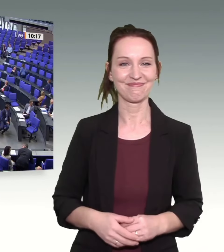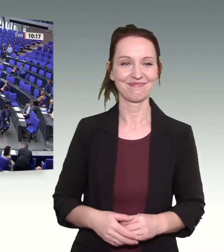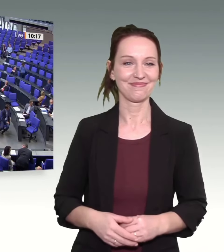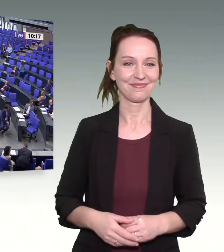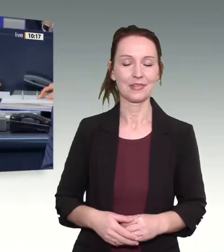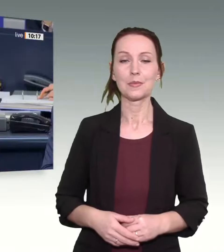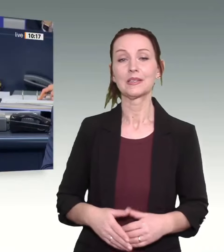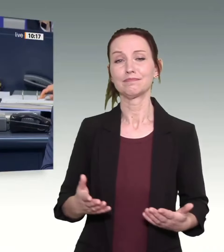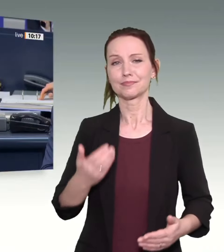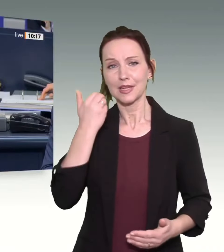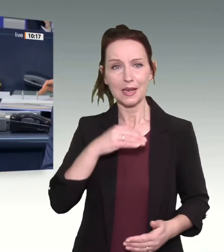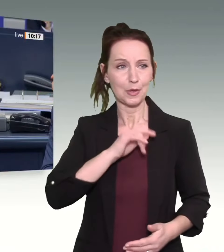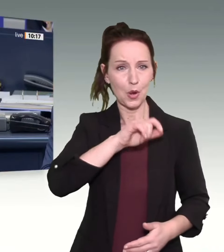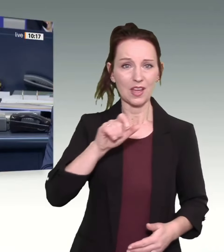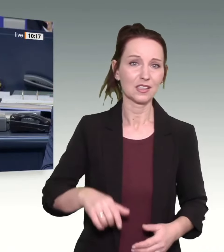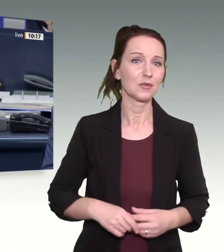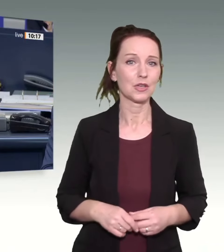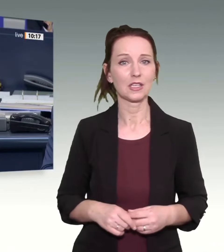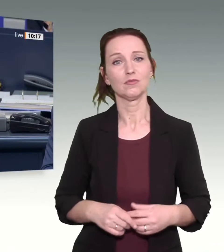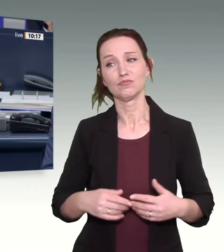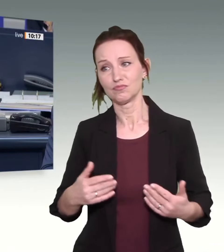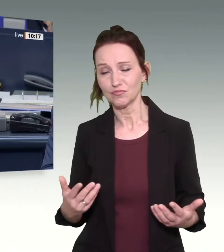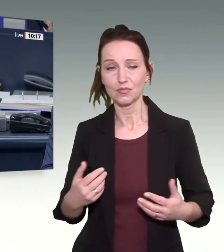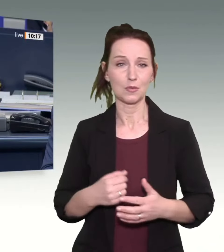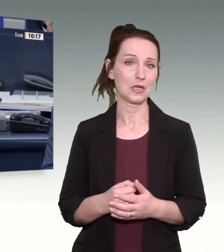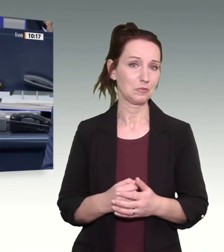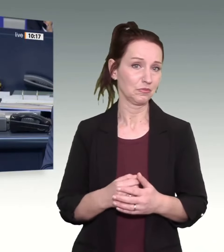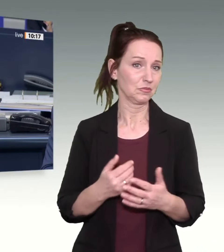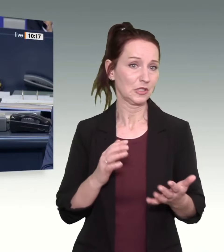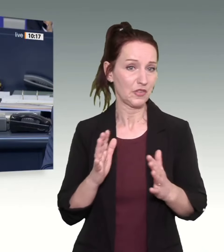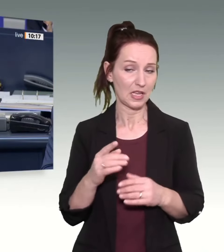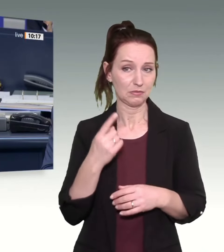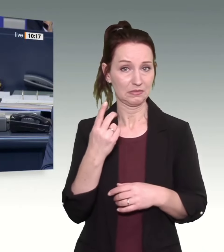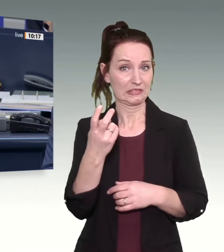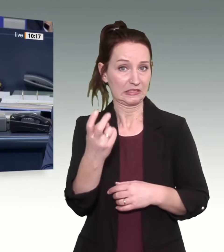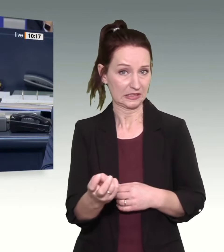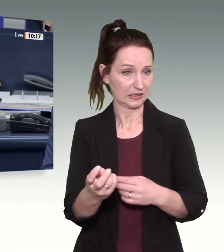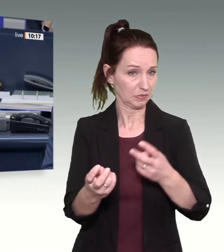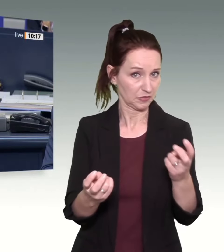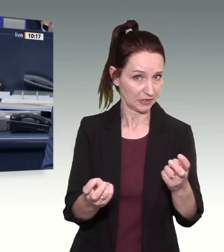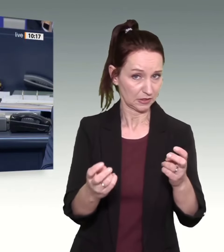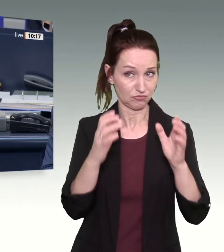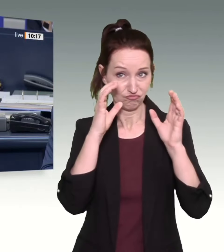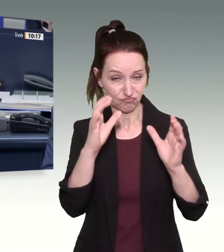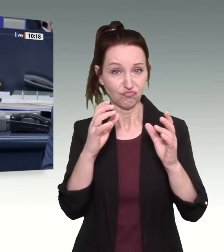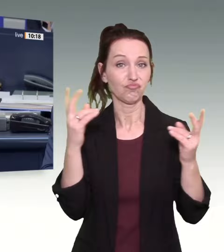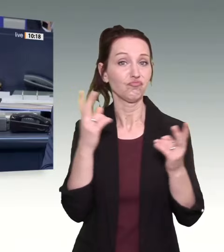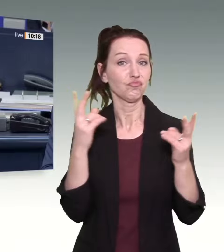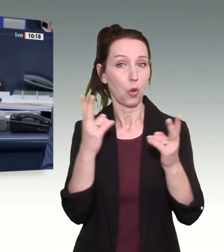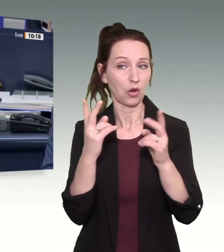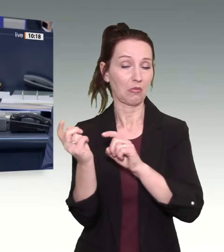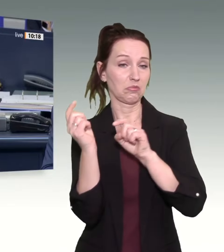Liebe Kolleginnen und Kollegen, vielleicht Platz nehmen oder die Unterhaltung nach draußen verlegen.